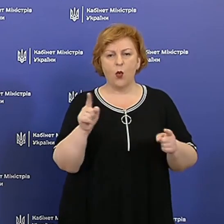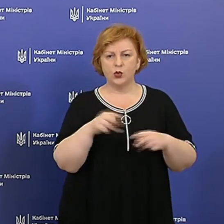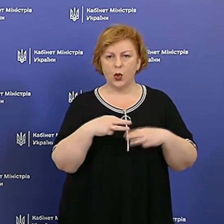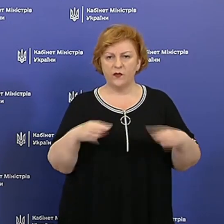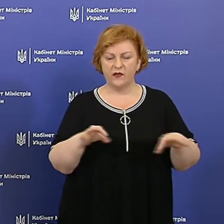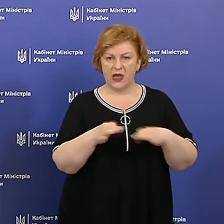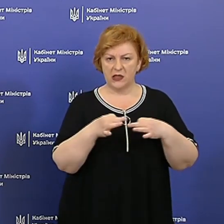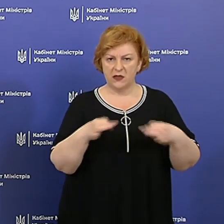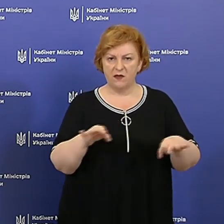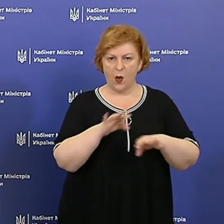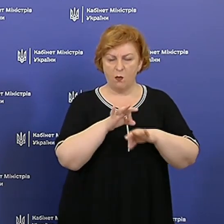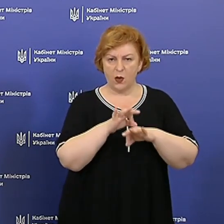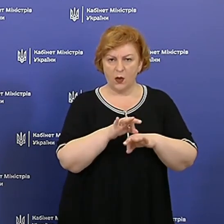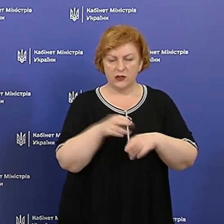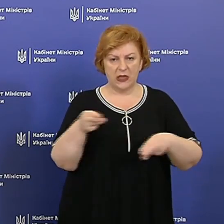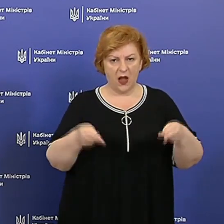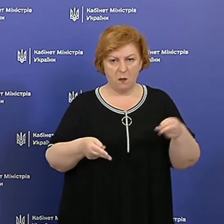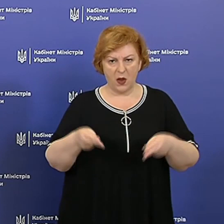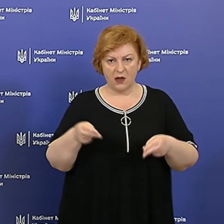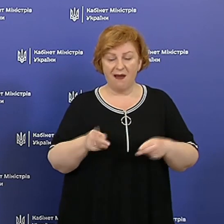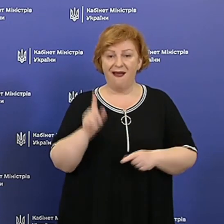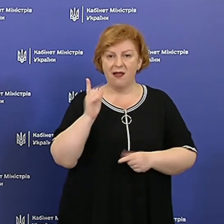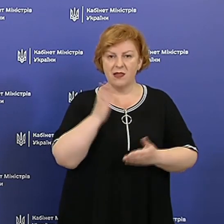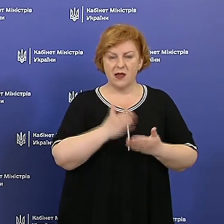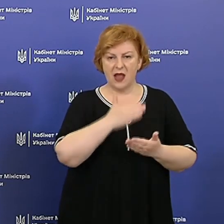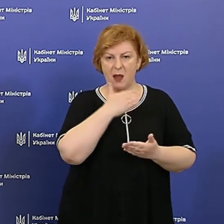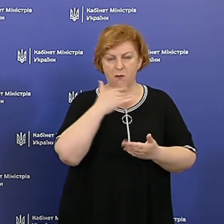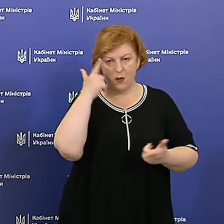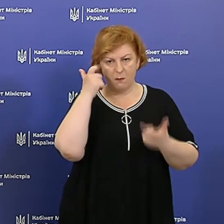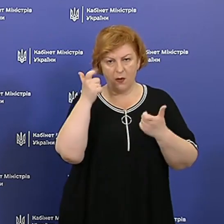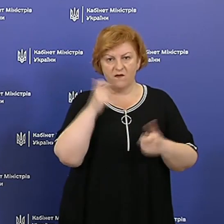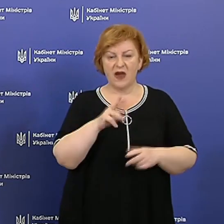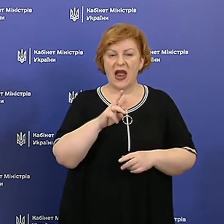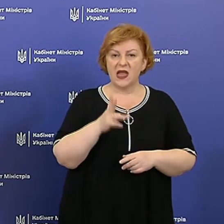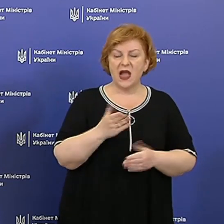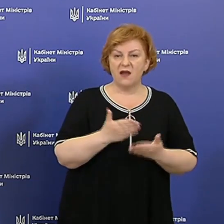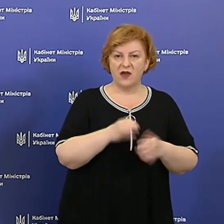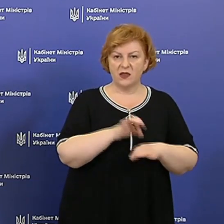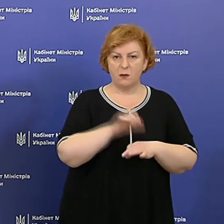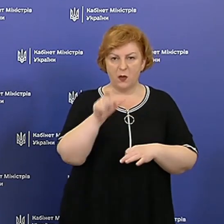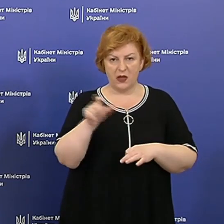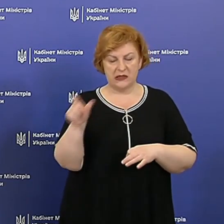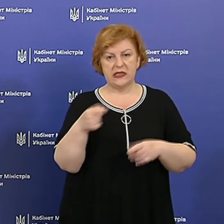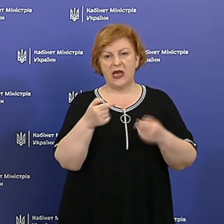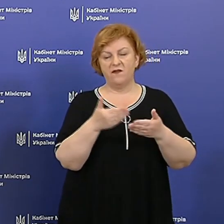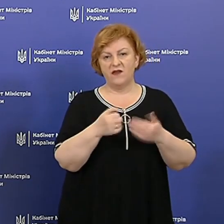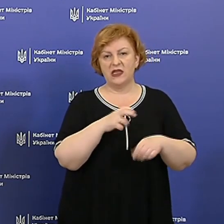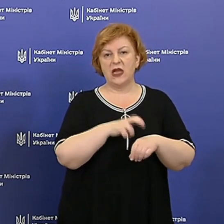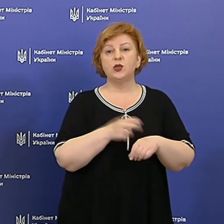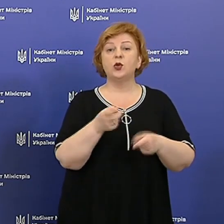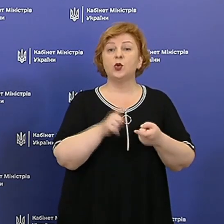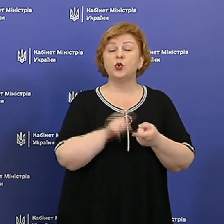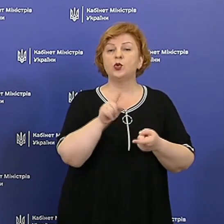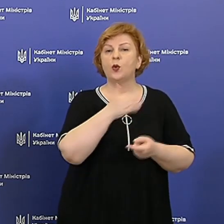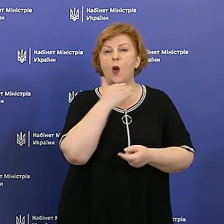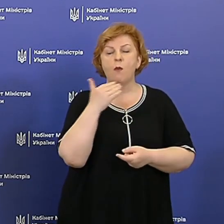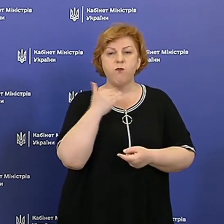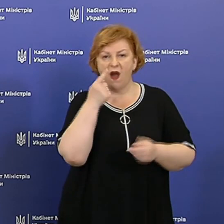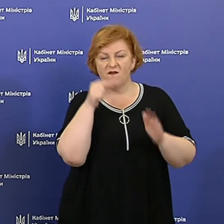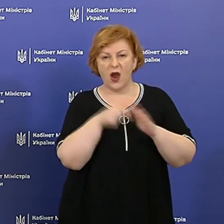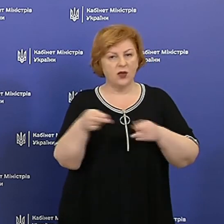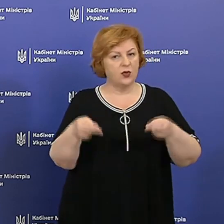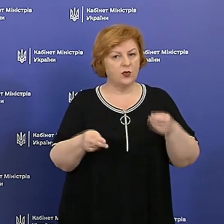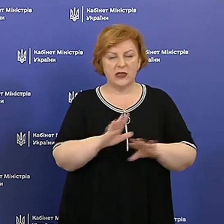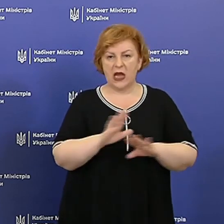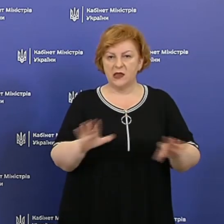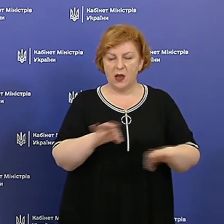уряд дозволив проведення операцій. Але є багато повідомлень як від пацієнтів, так і від лікарів щодо того, що багато втручань зараз